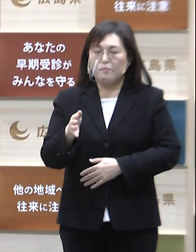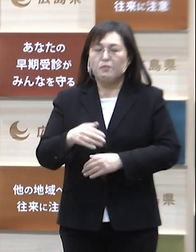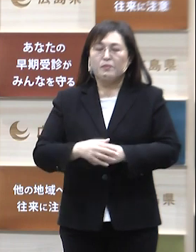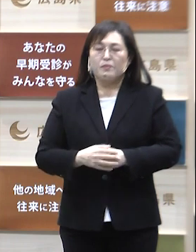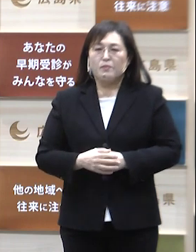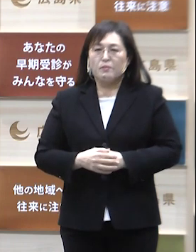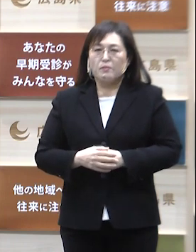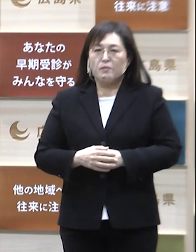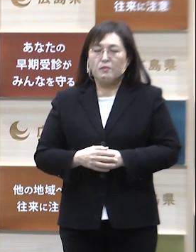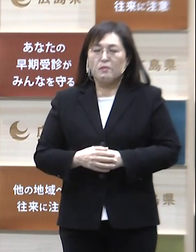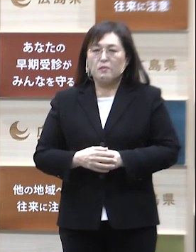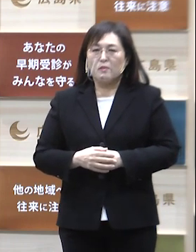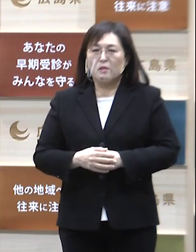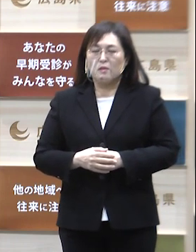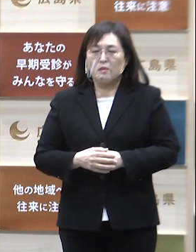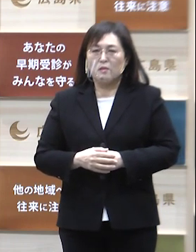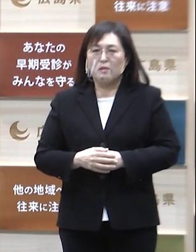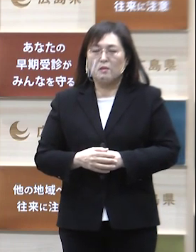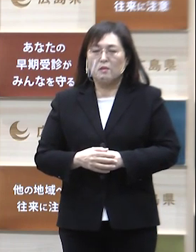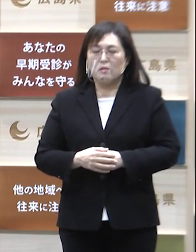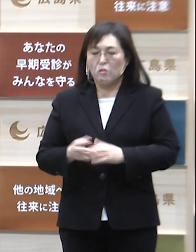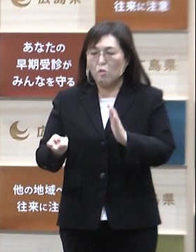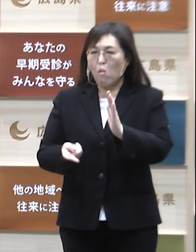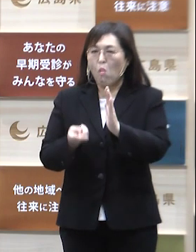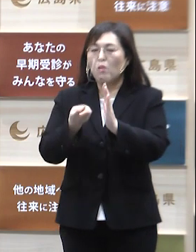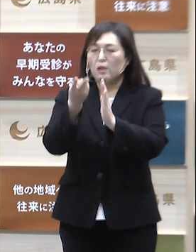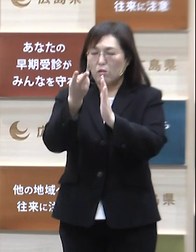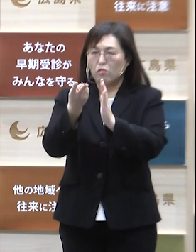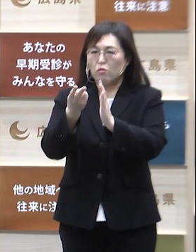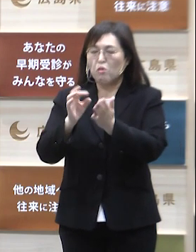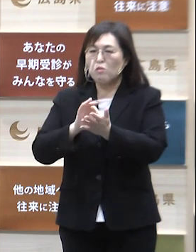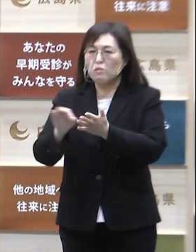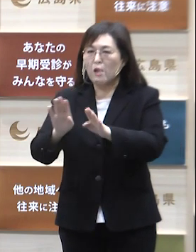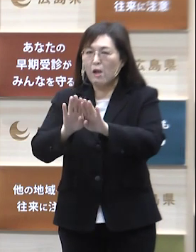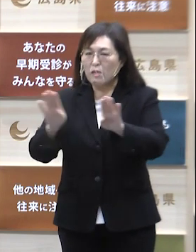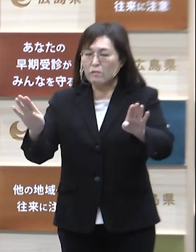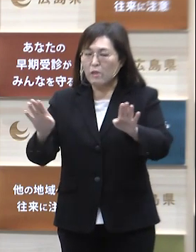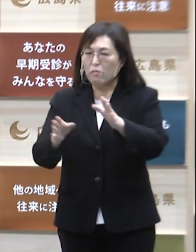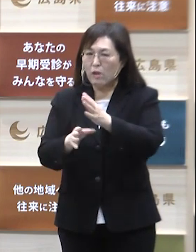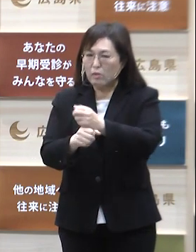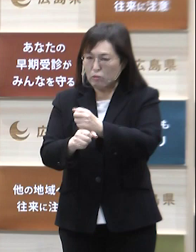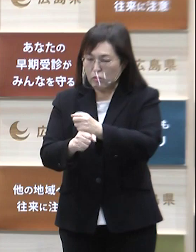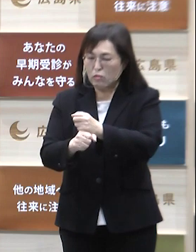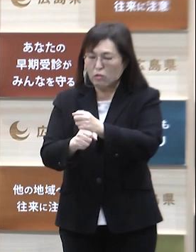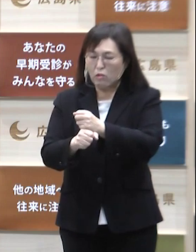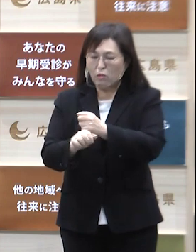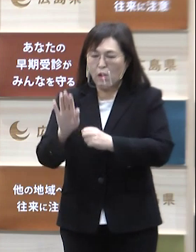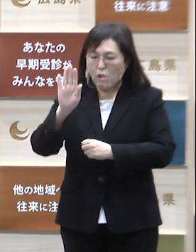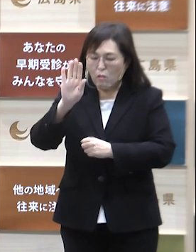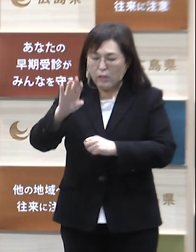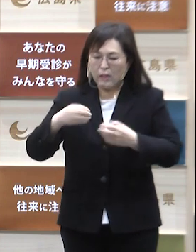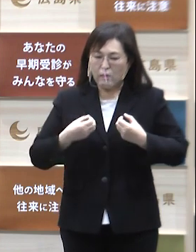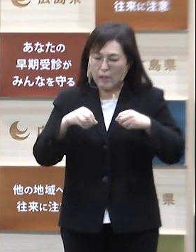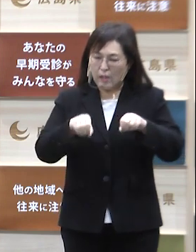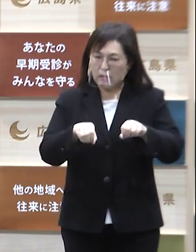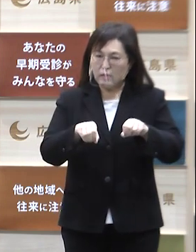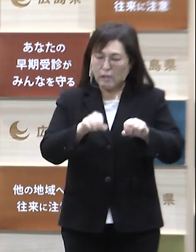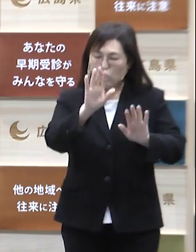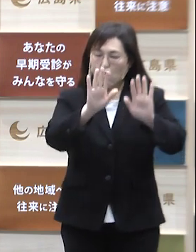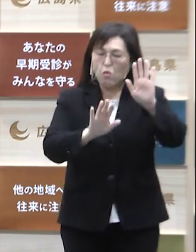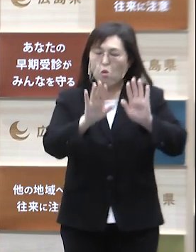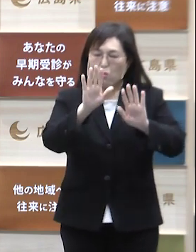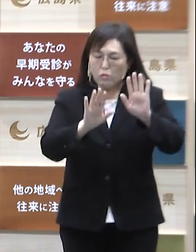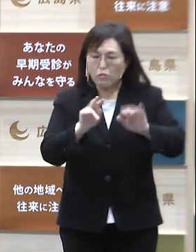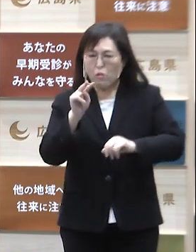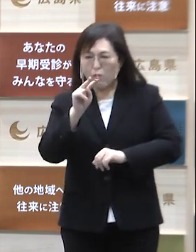。で、確保したホテルの稼働時期につきましては今後の感染状況などを見極めて適切に判断